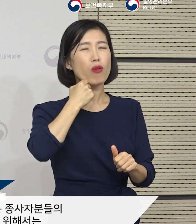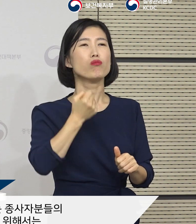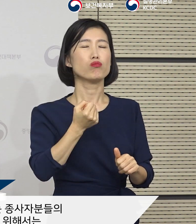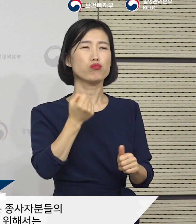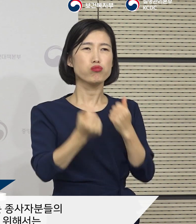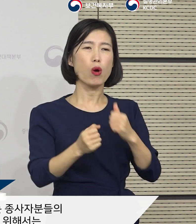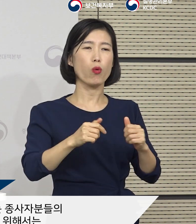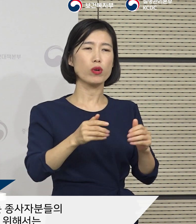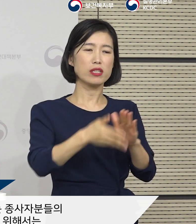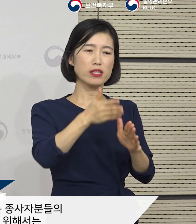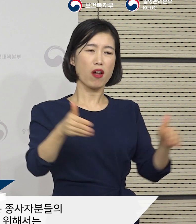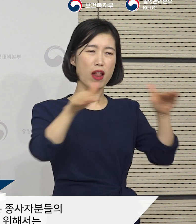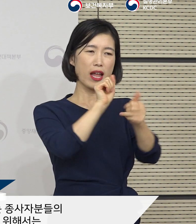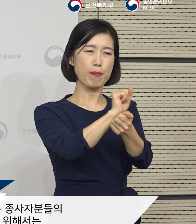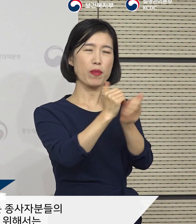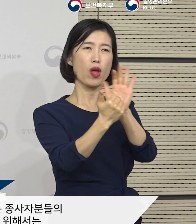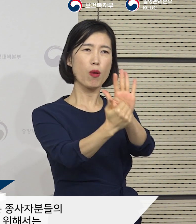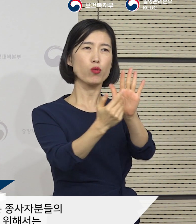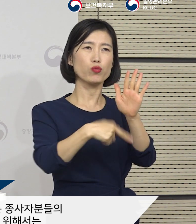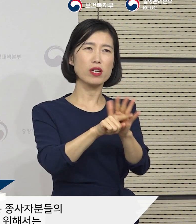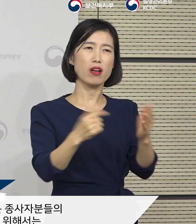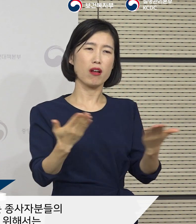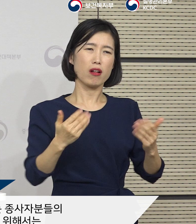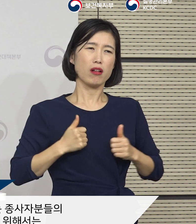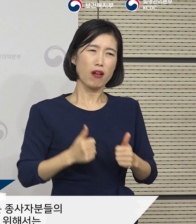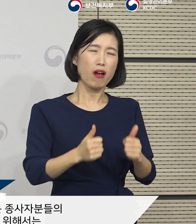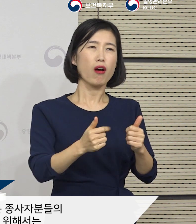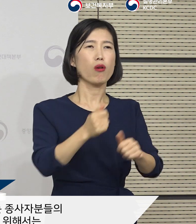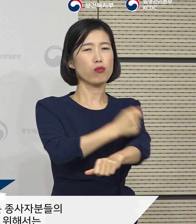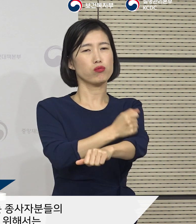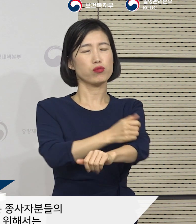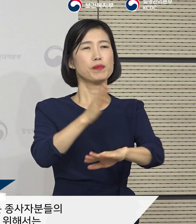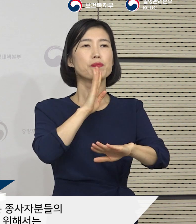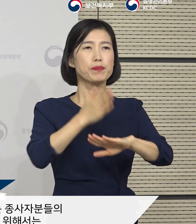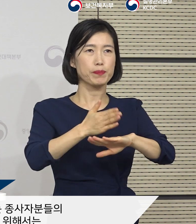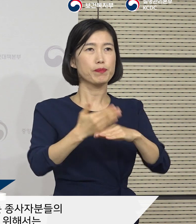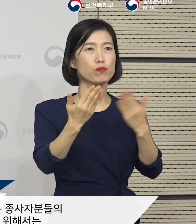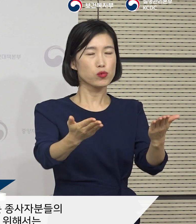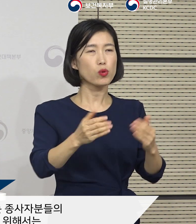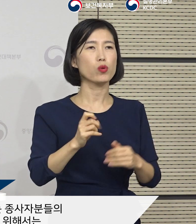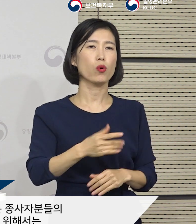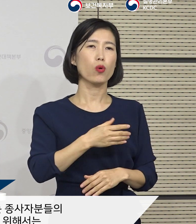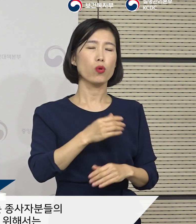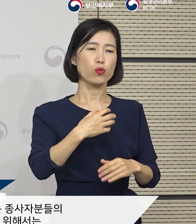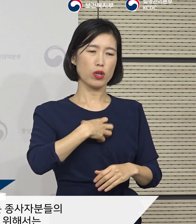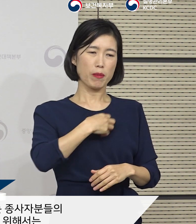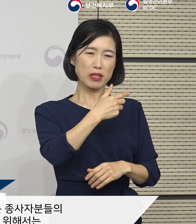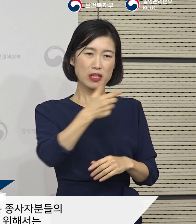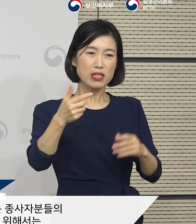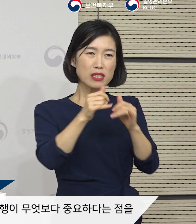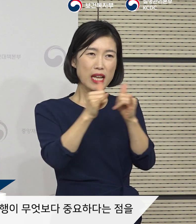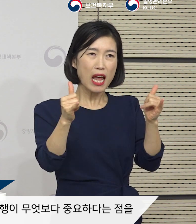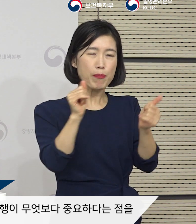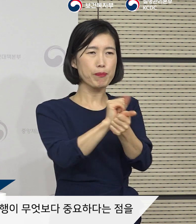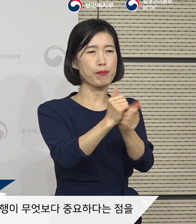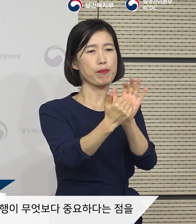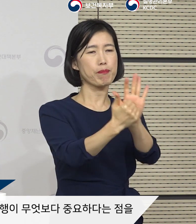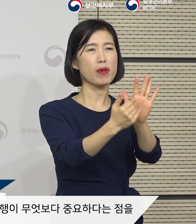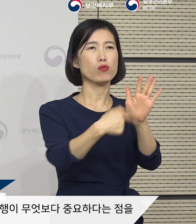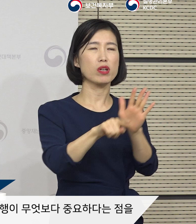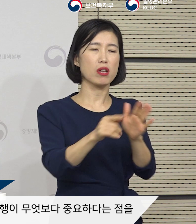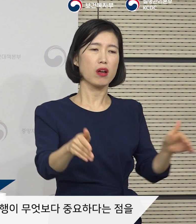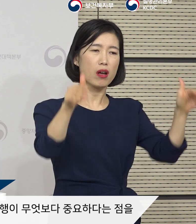시설 감염 예방을 위해 힘써주시는 종사자분들의 노고에 감사드리며 고위험군의 집단 감염을 예방하기 위해서는